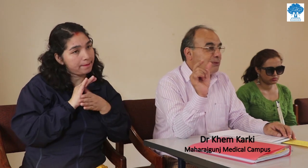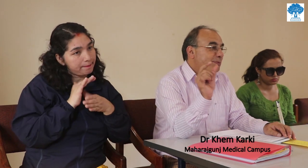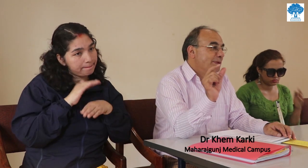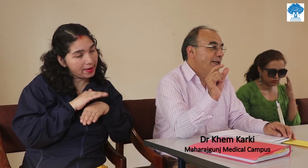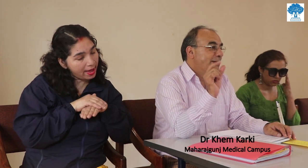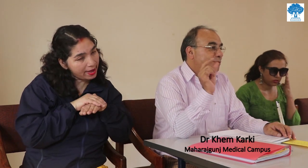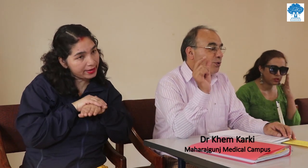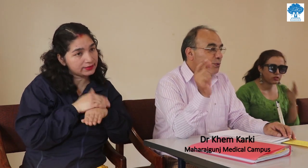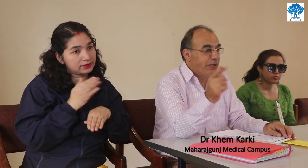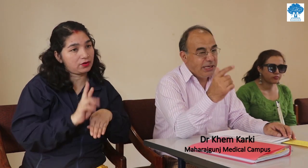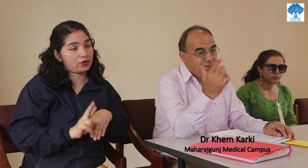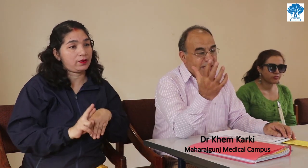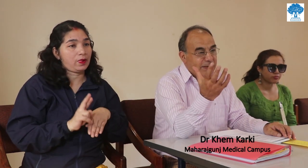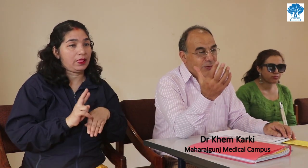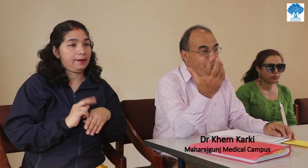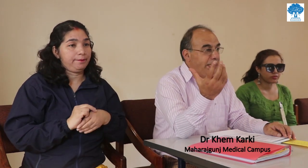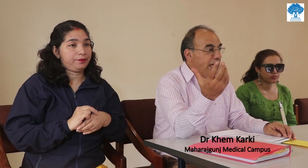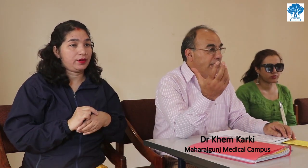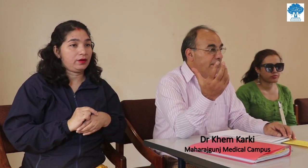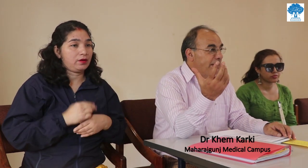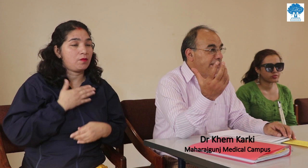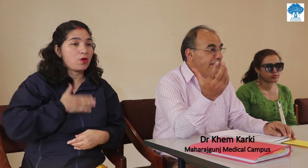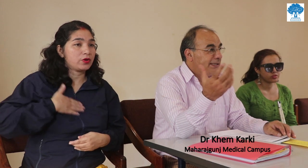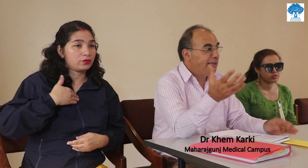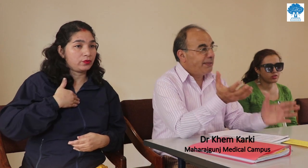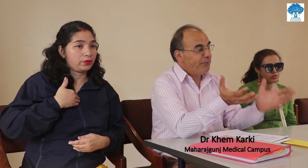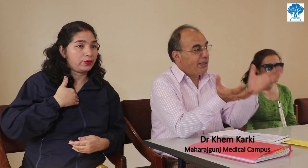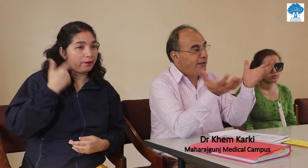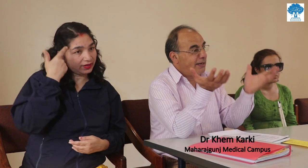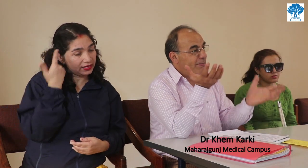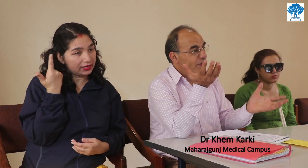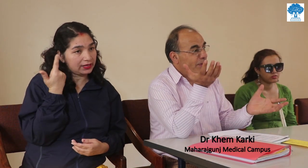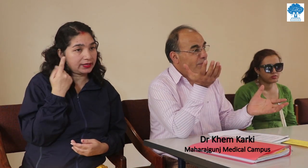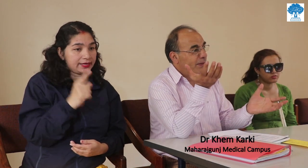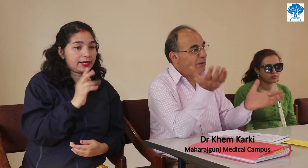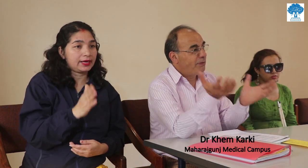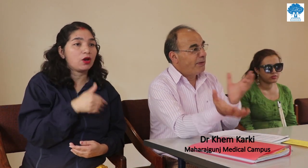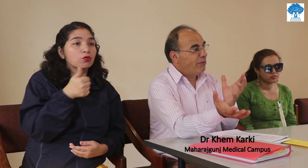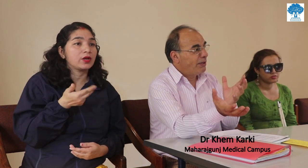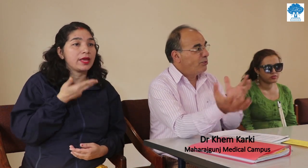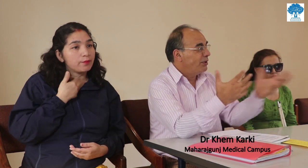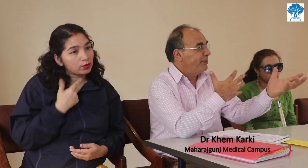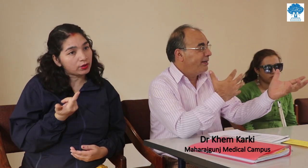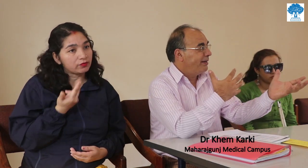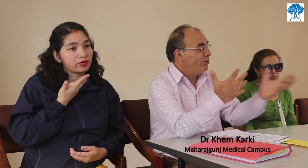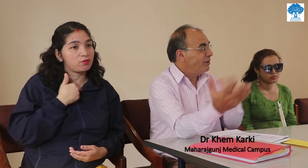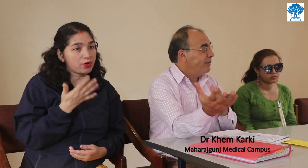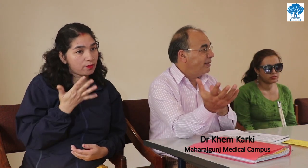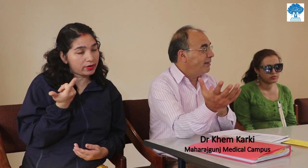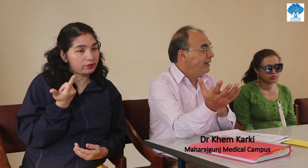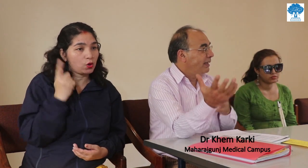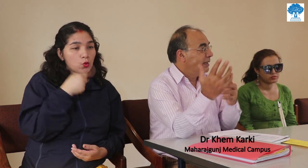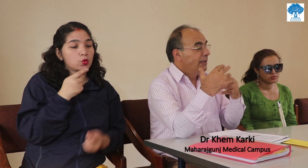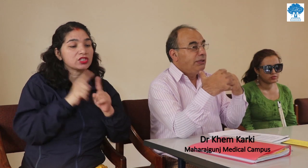सारा उसको मनोविज्ञान, मान्छेले चाहिँ एक्लै अर्कालाई मन पराउने, मन नपराउने, कोसँग बिहे गर्ने, कोसँग